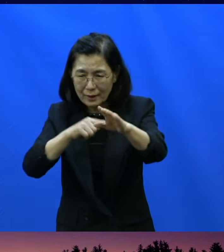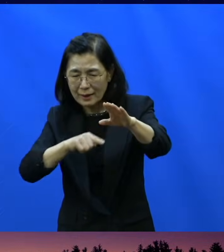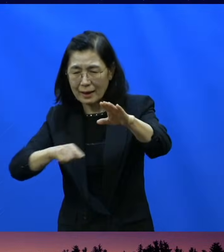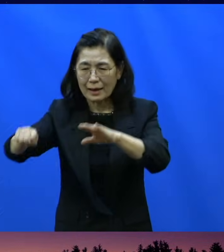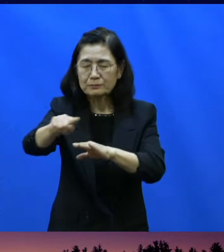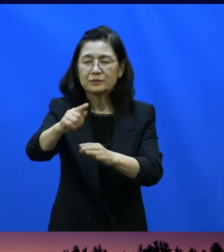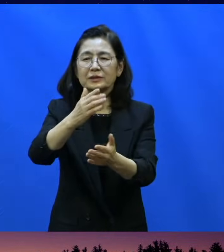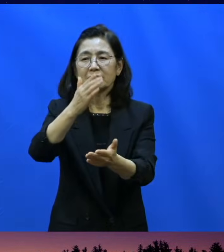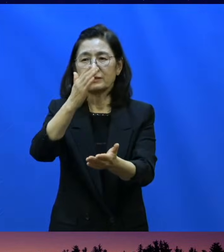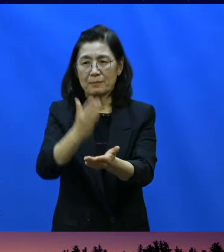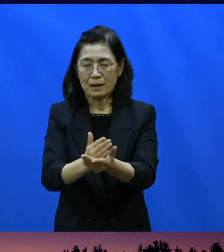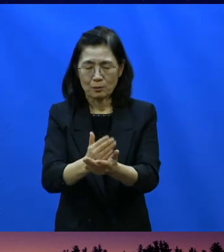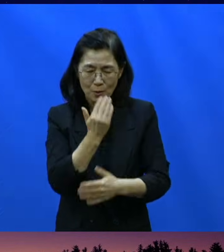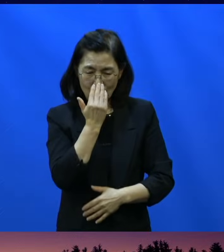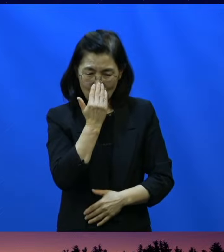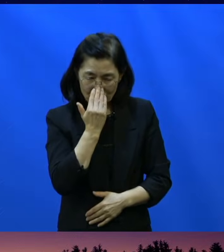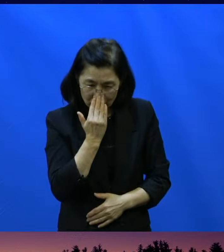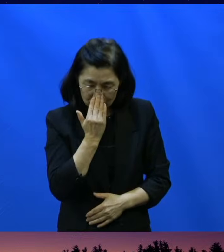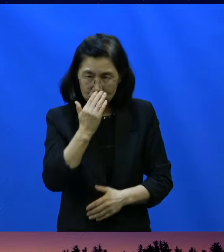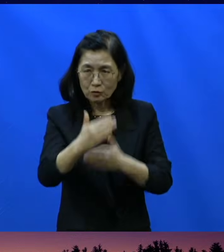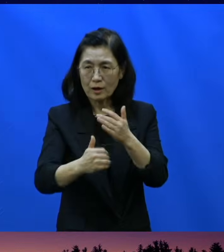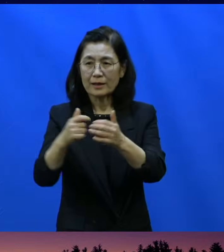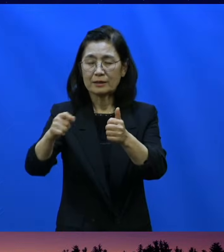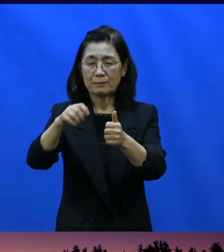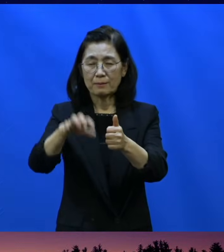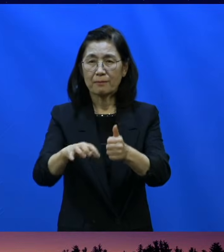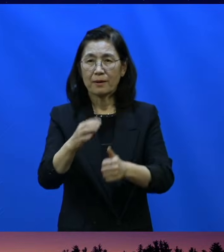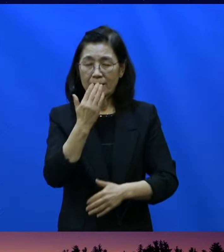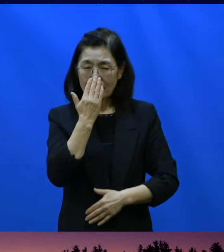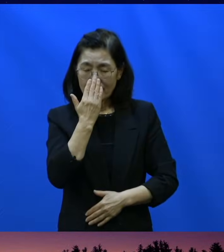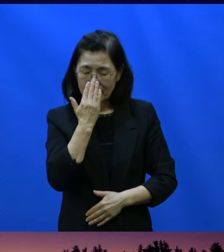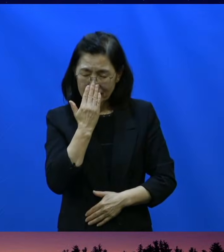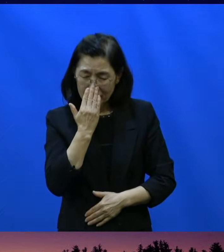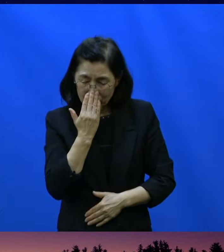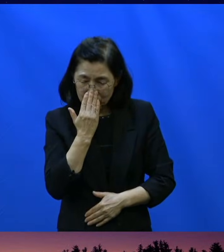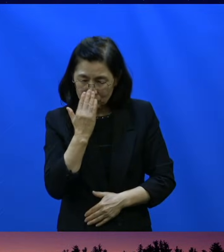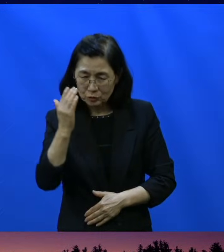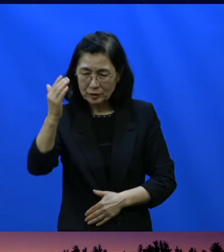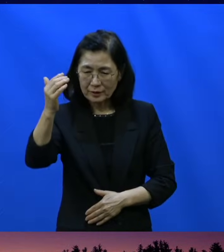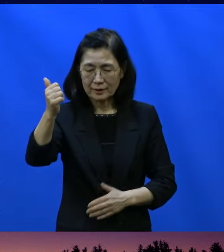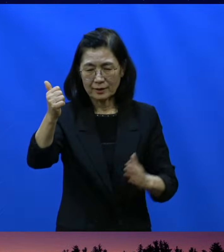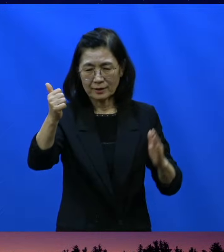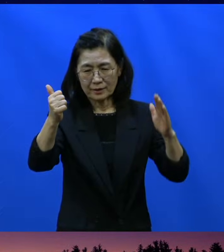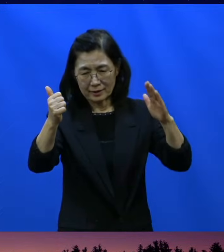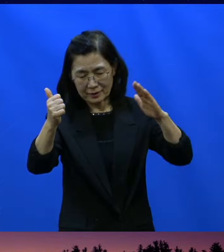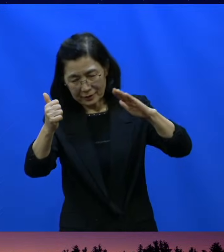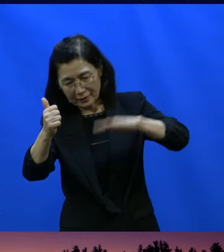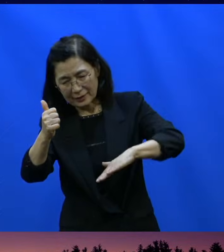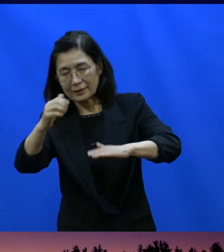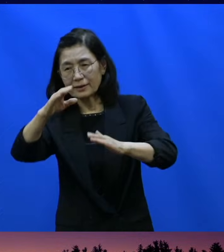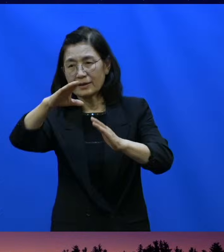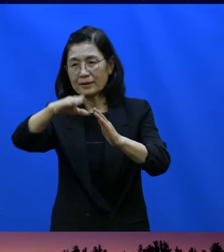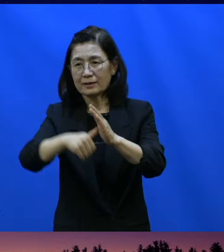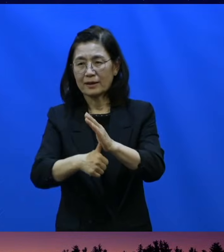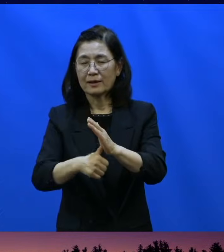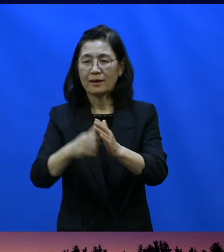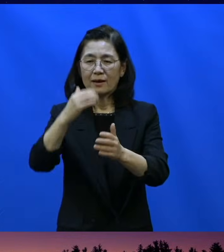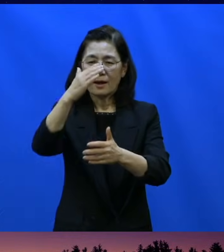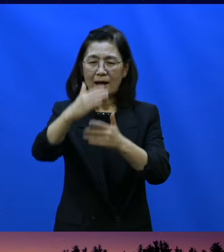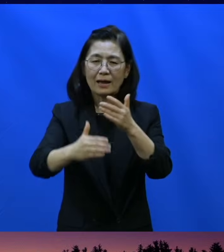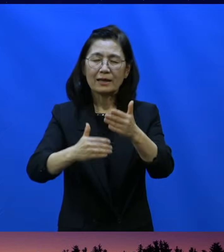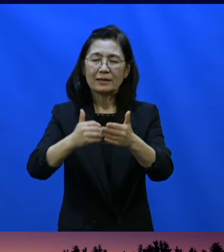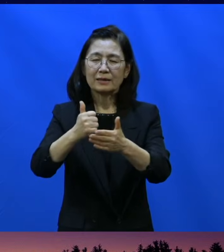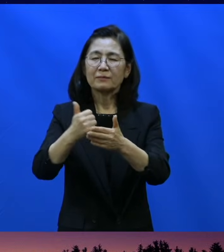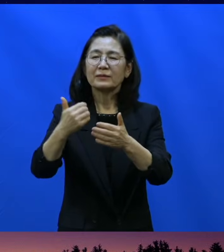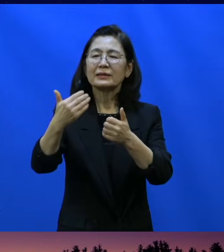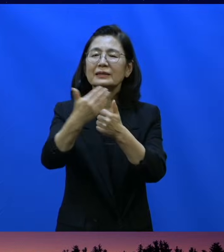얼굴을 구하는, 하나님 앞에 겸손한 자로 바싹 엎드릴 때 주의 은혜, 그리고 그 은혜의 힘이 나를 끌고